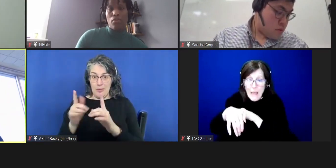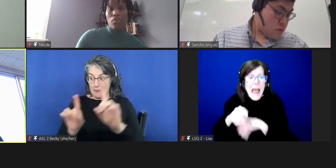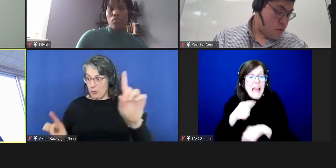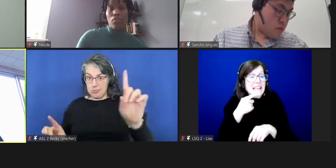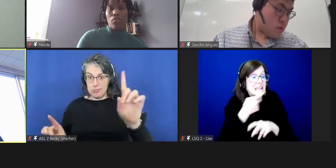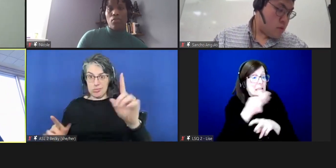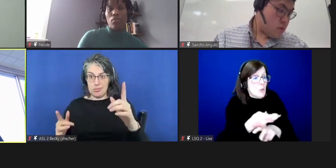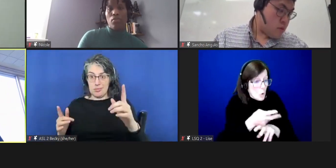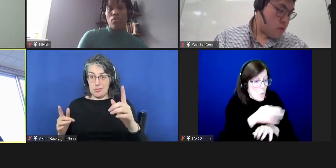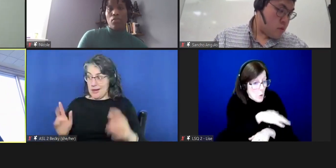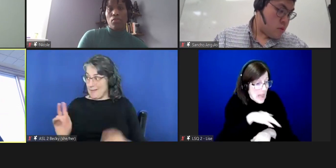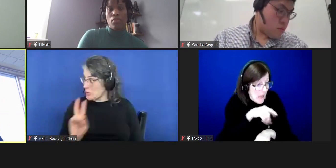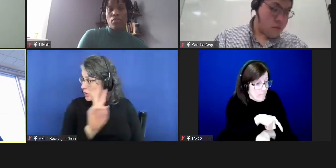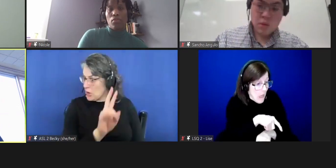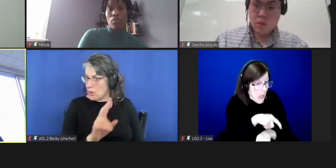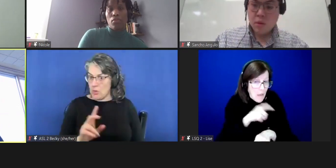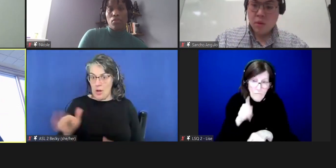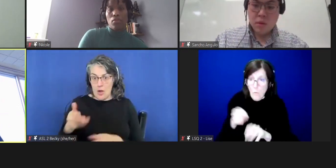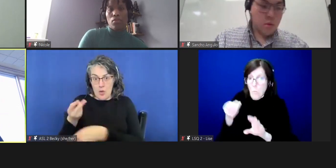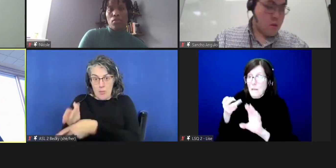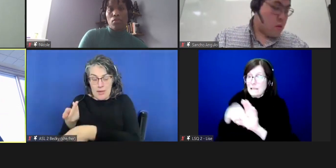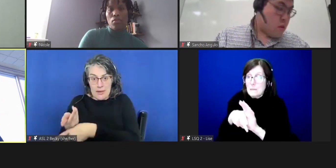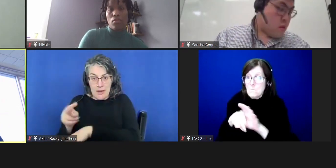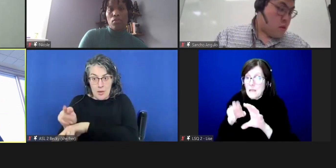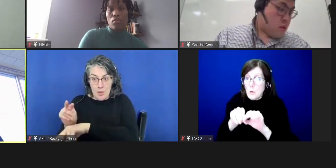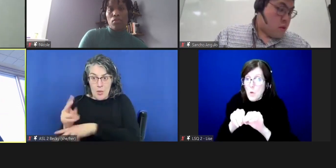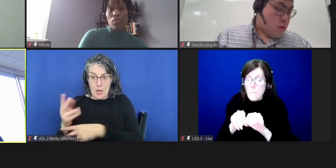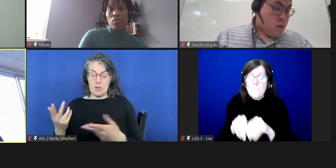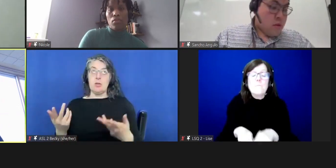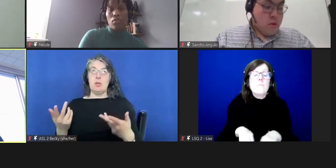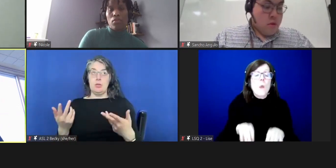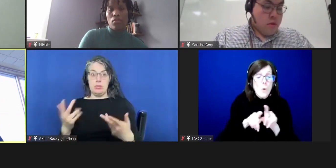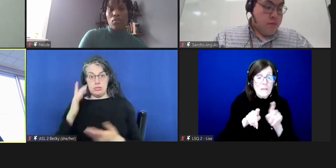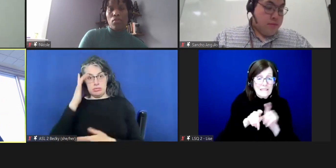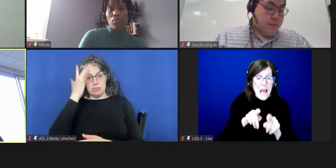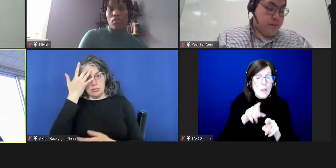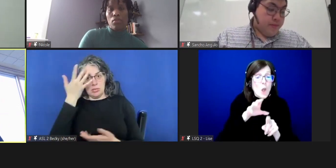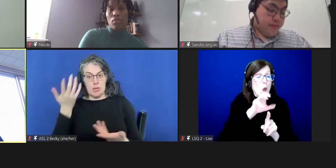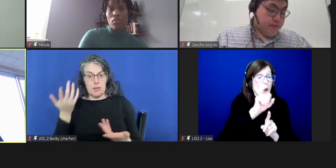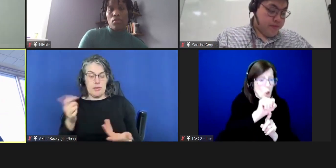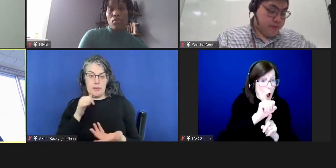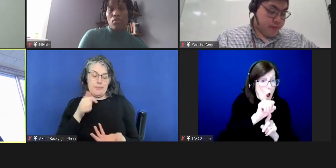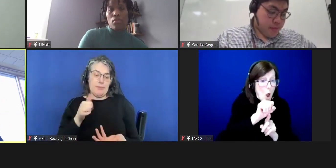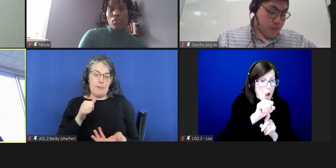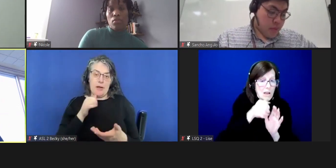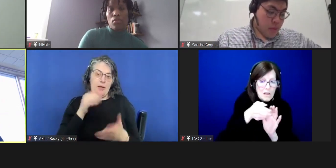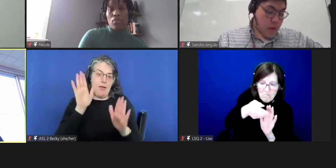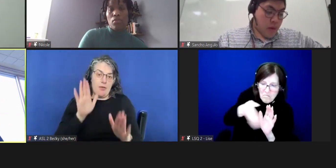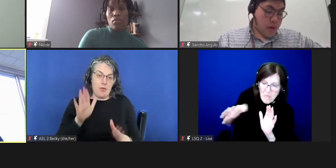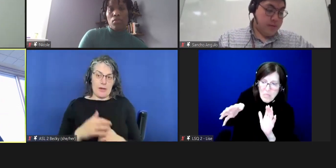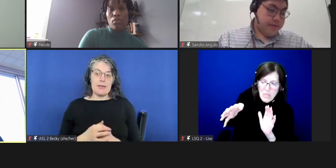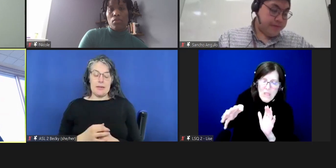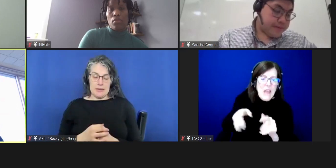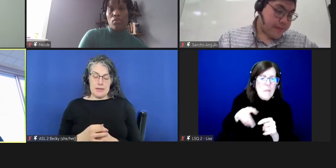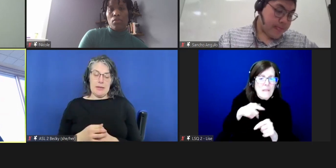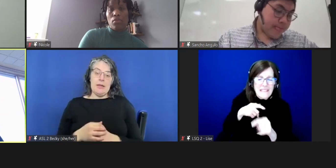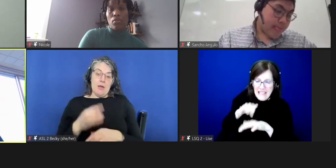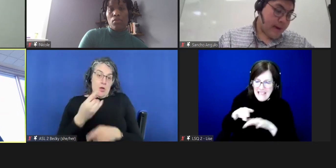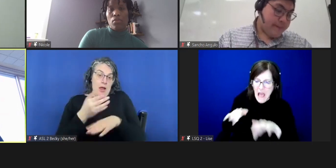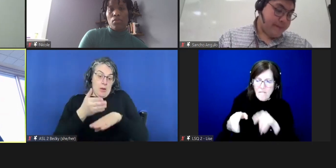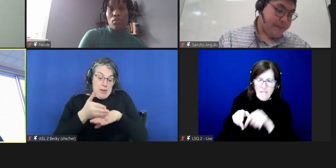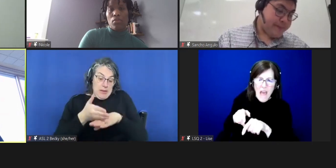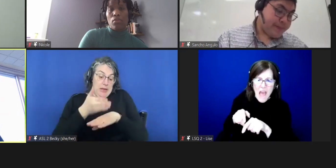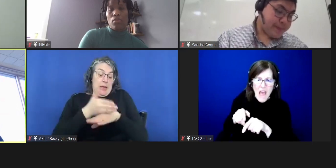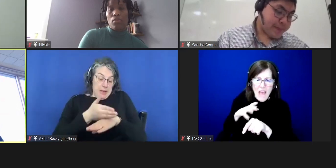Et puis aussi parce qu'il y a les cas marginaux d'enfants atteints de telle ou telle affection, mais qui ne sont pas des cas